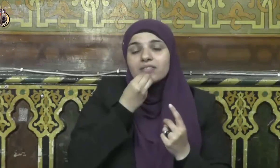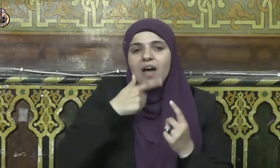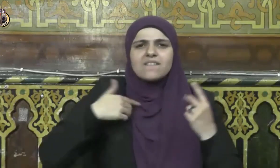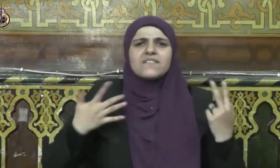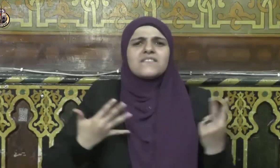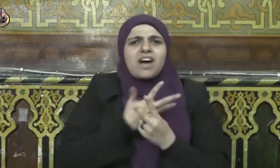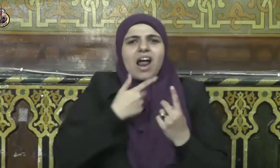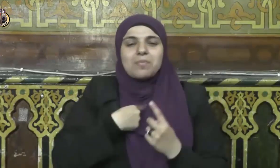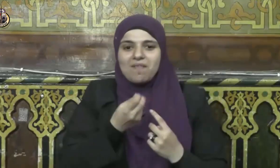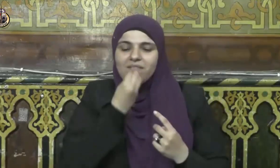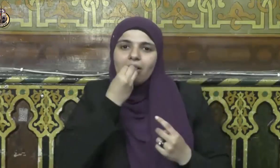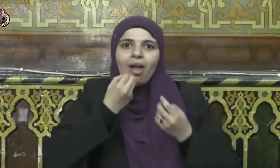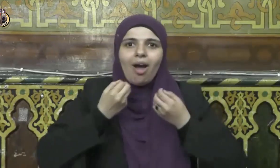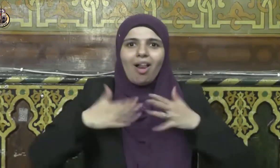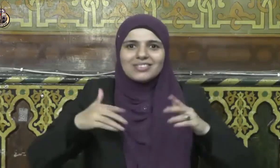أفطر فرح بفطره،